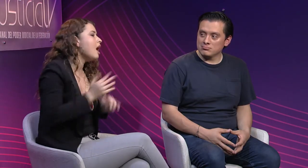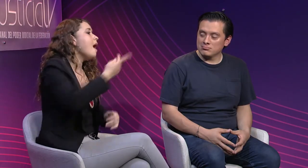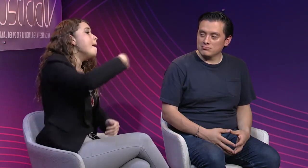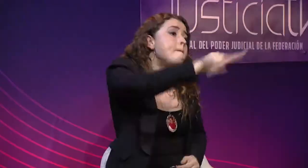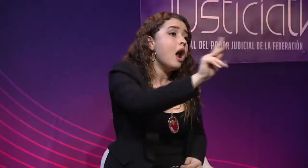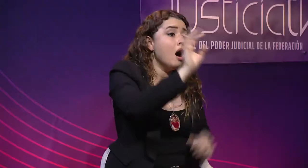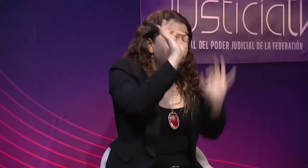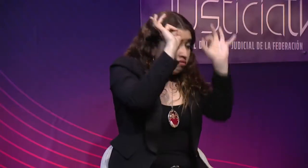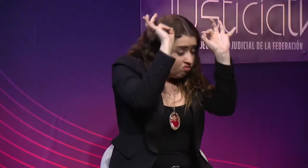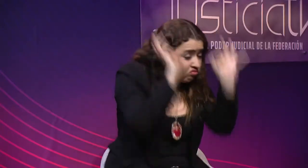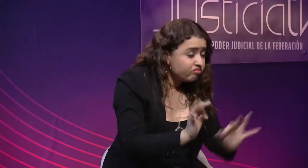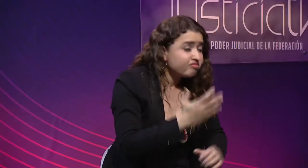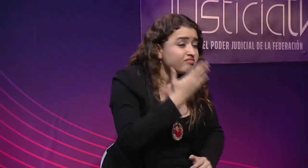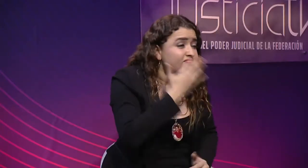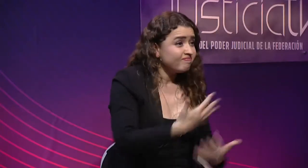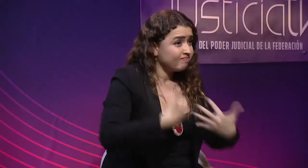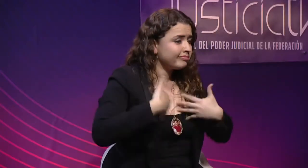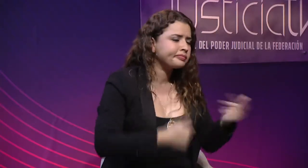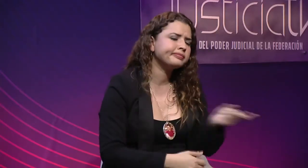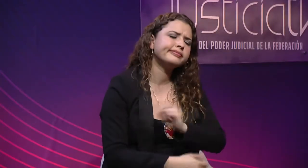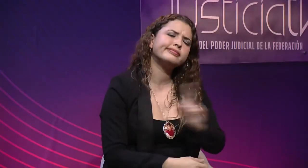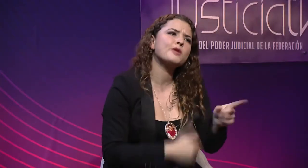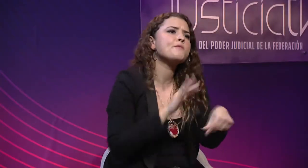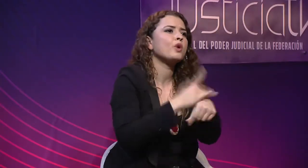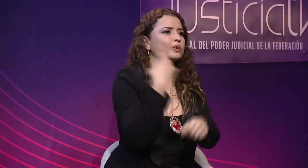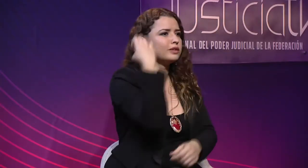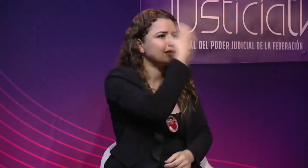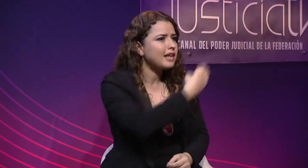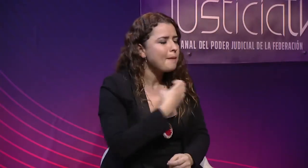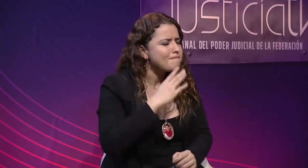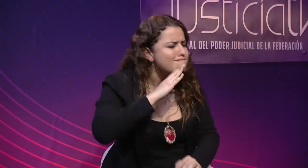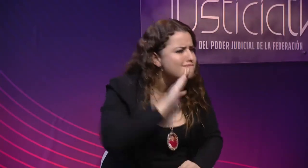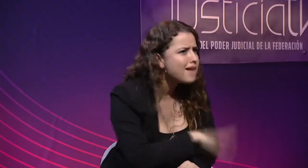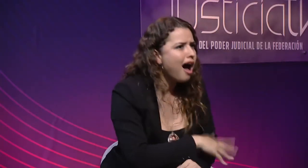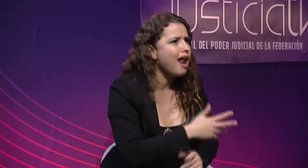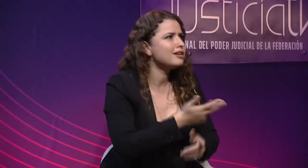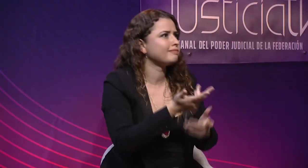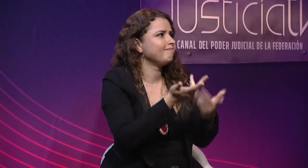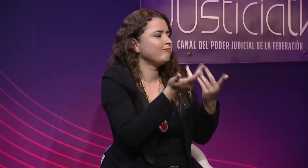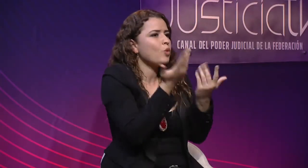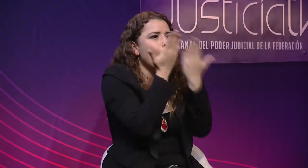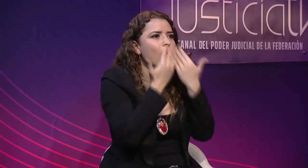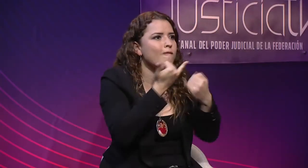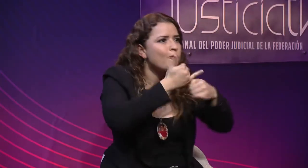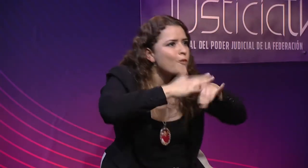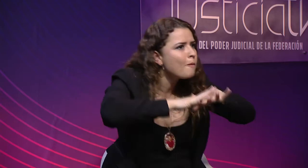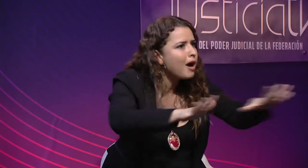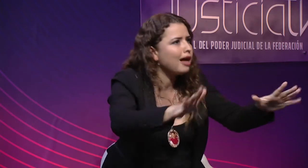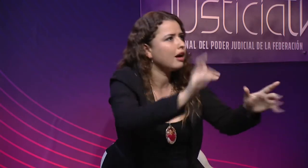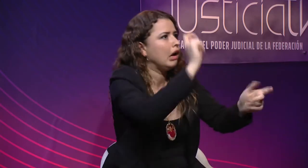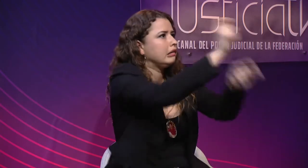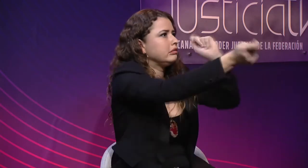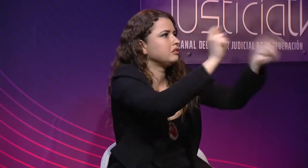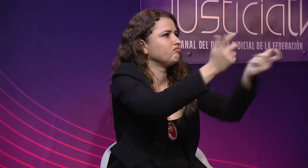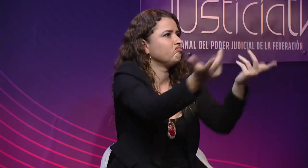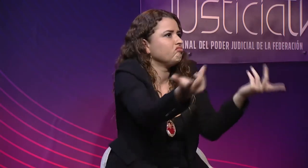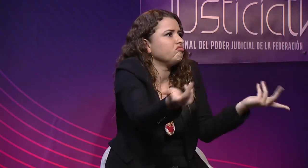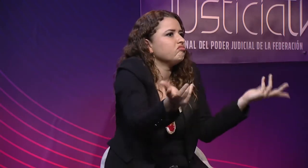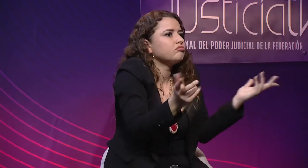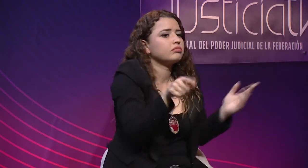pueda comunicar con ellos. Y así fue un poco como empecé a establecer relaciones. Sin embargo, realmente en la escuela